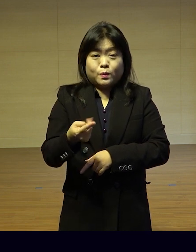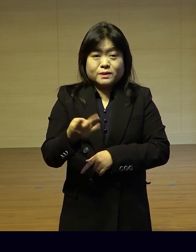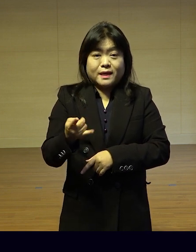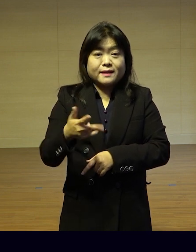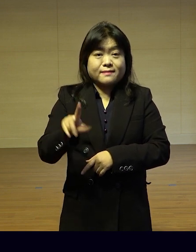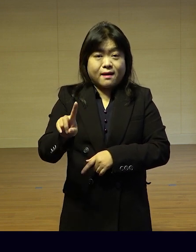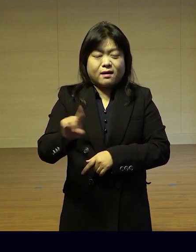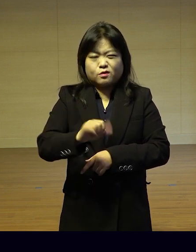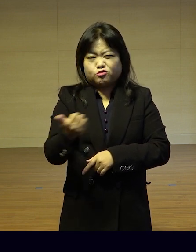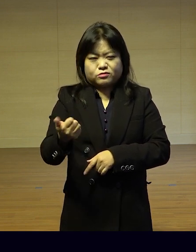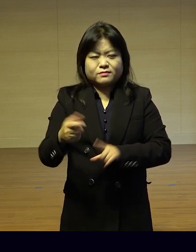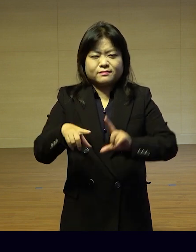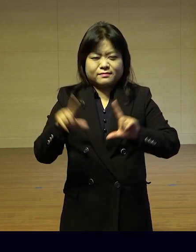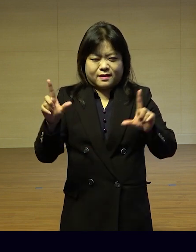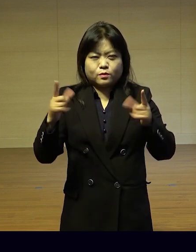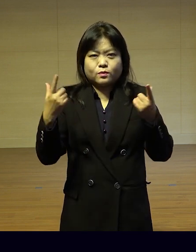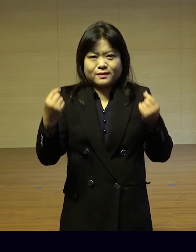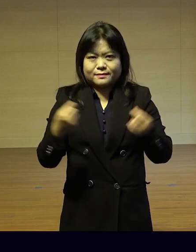합니다.